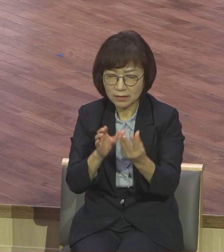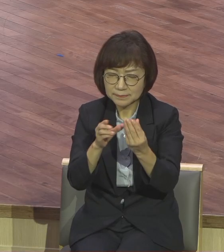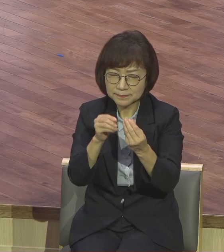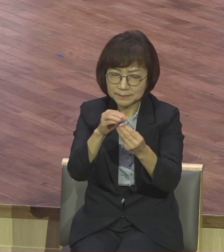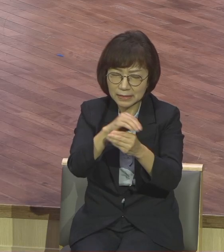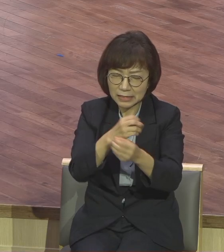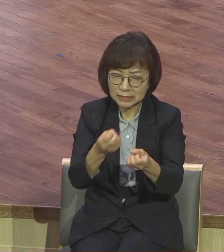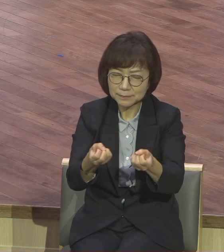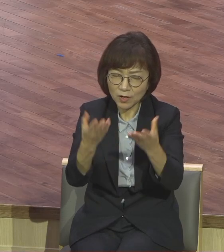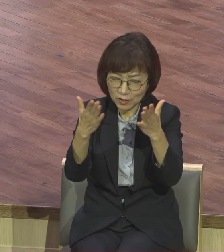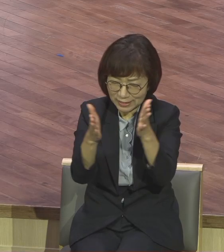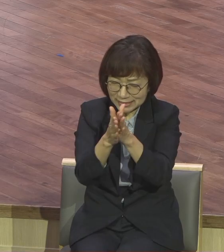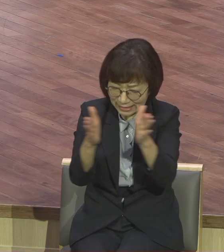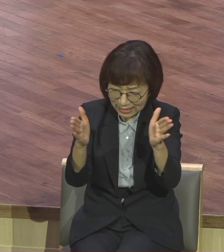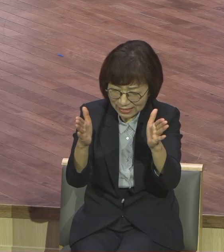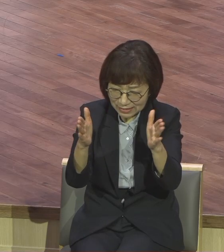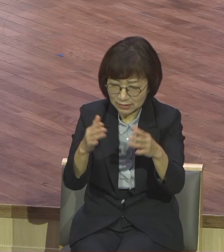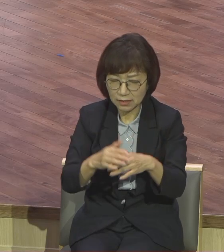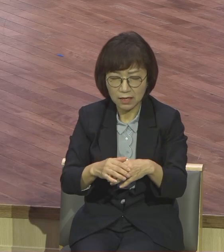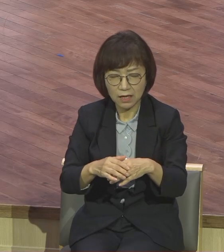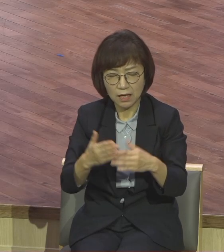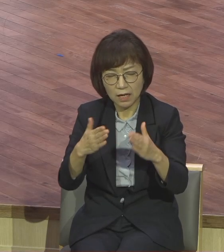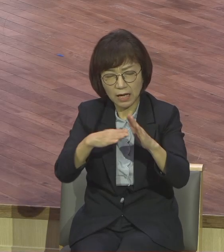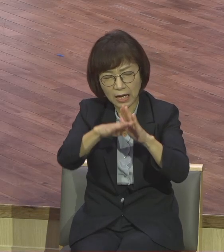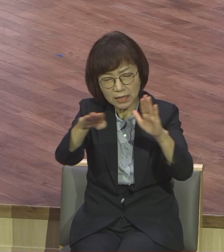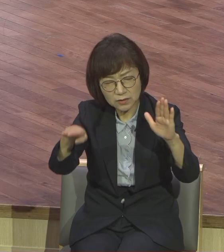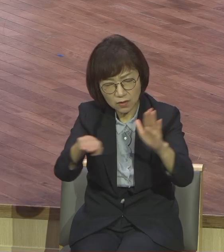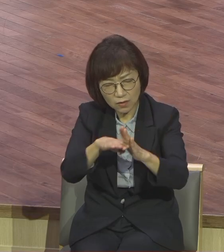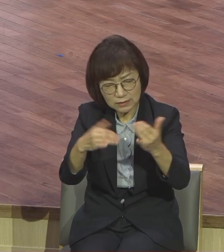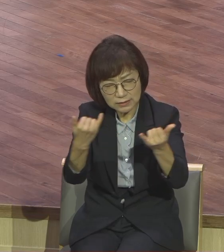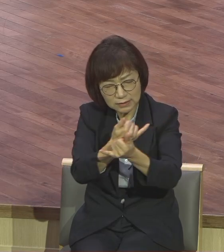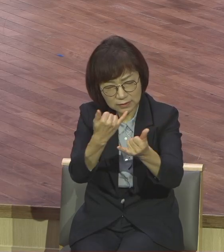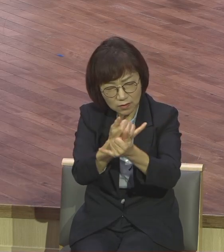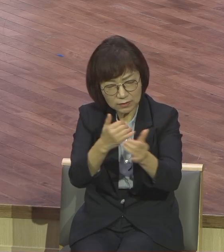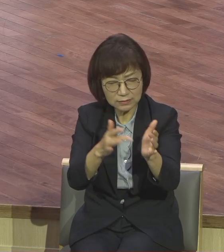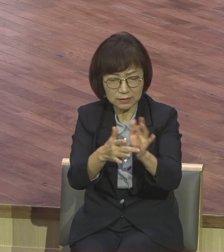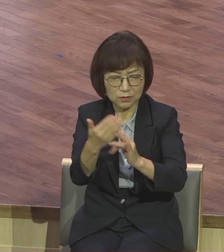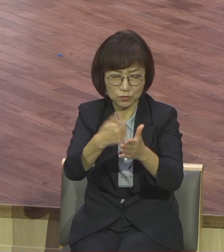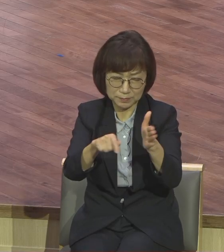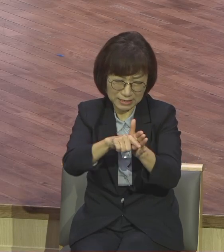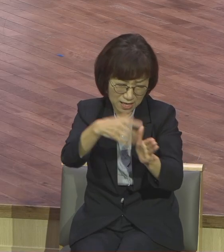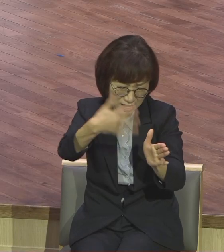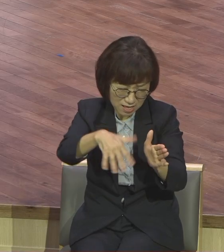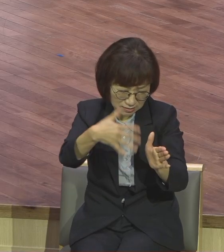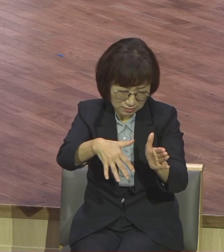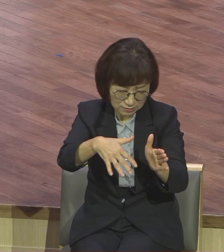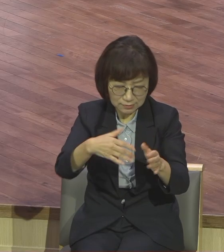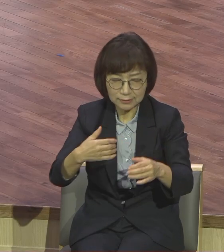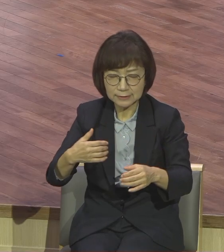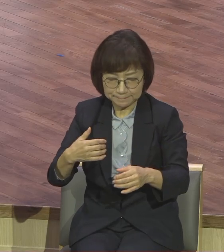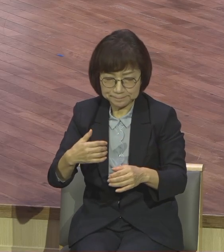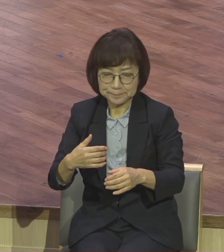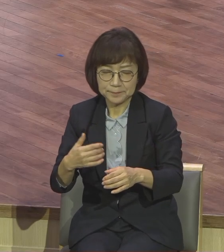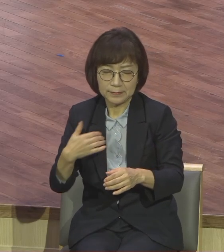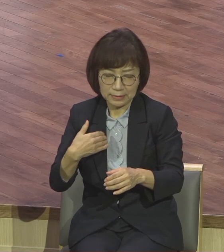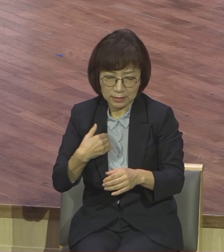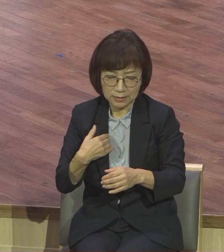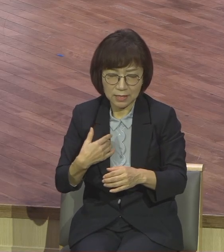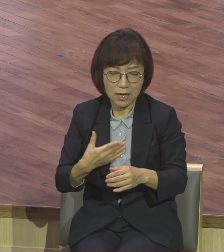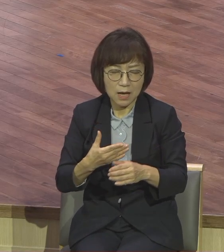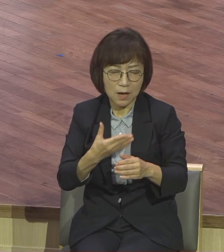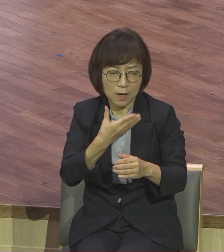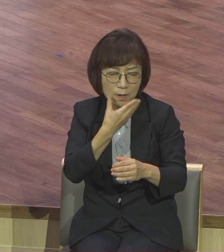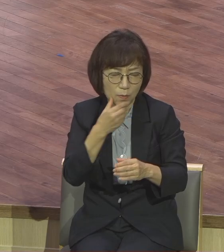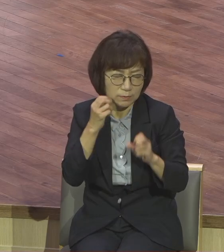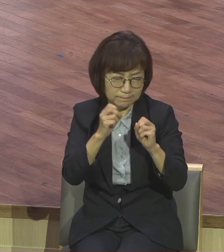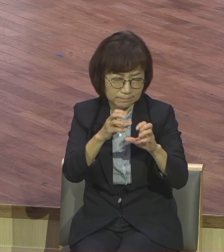명절을 맞이해서 아직도 가문 복음화 이루어지 못한 그 가정에 우리 사랑하는 성도 한 분 때문에 가문